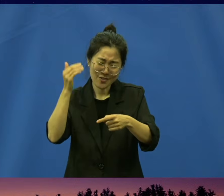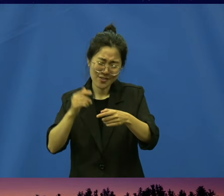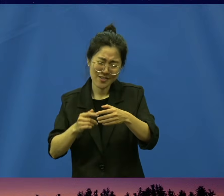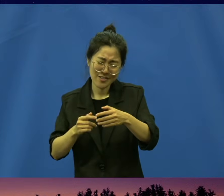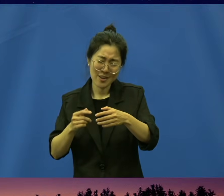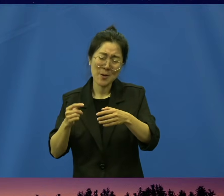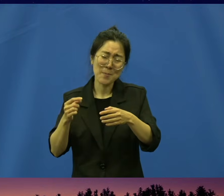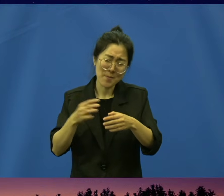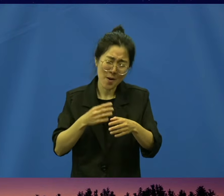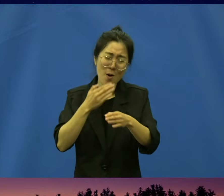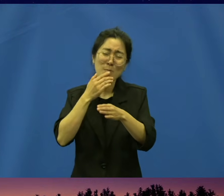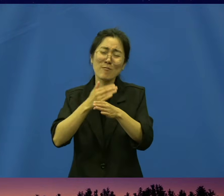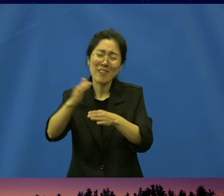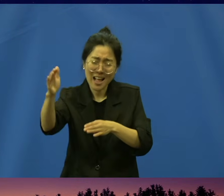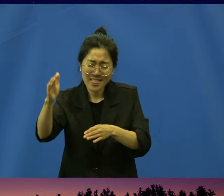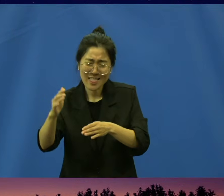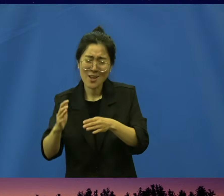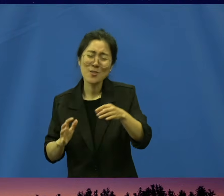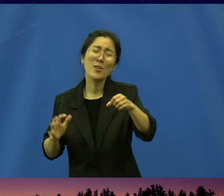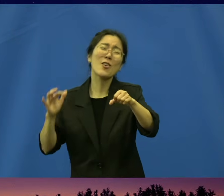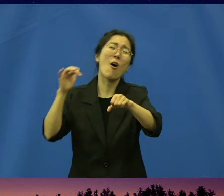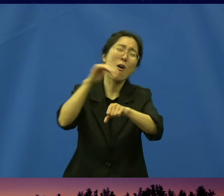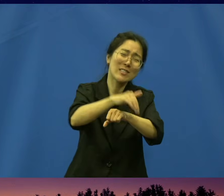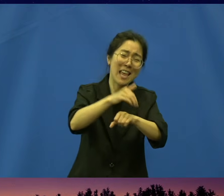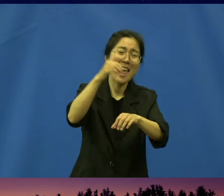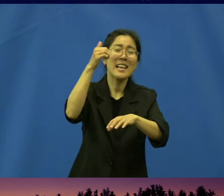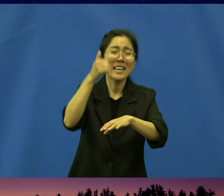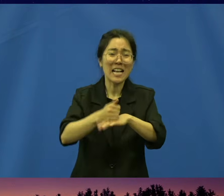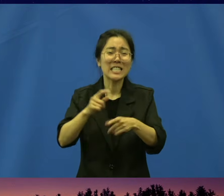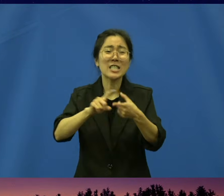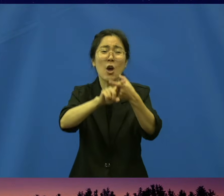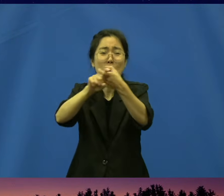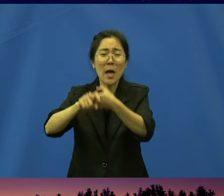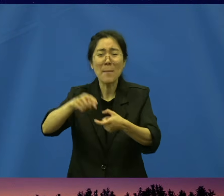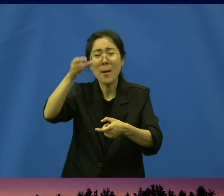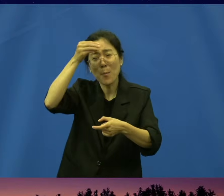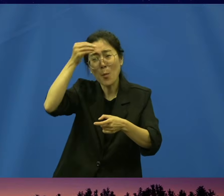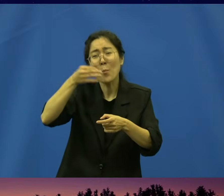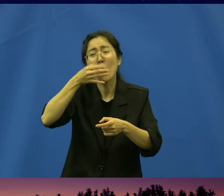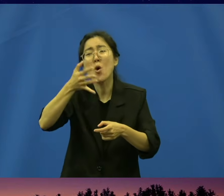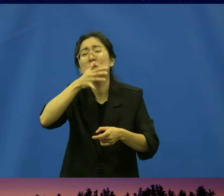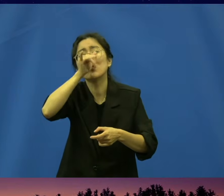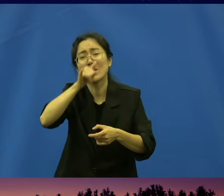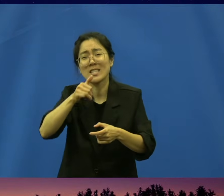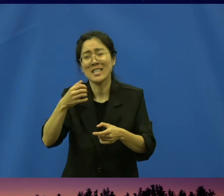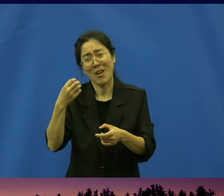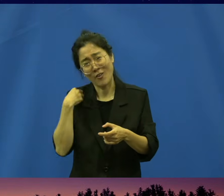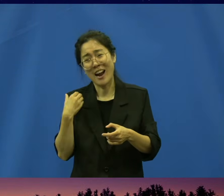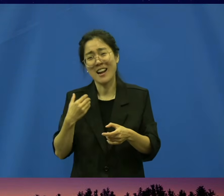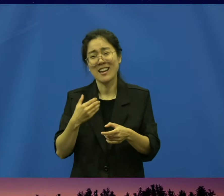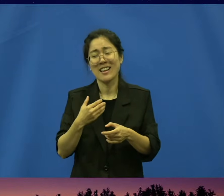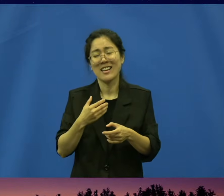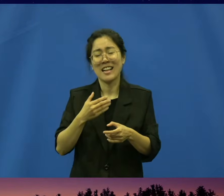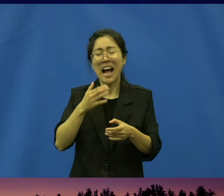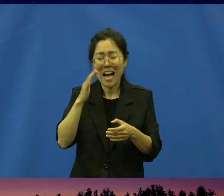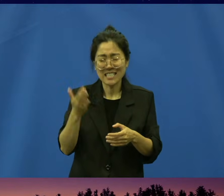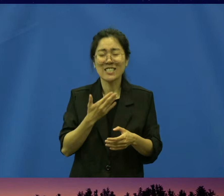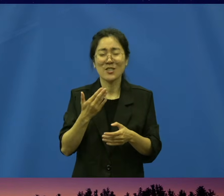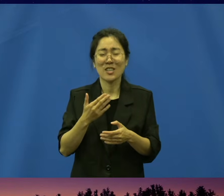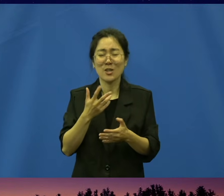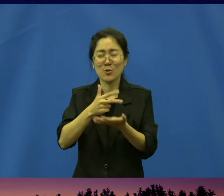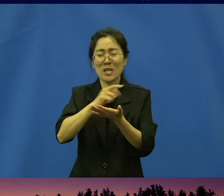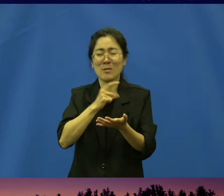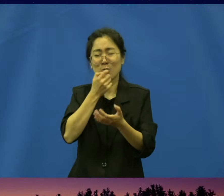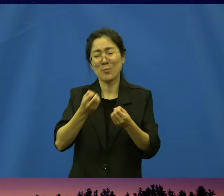북의 동토까지 그리고 전 세계로 흘러다니는 놀라운 축복이 여러분 가운데 임하기를 주님의 이름으로 축원합니다.